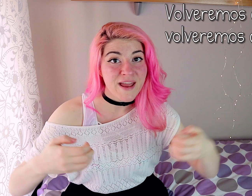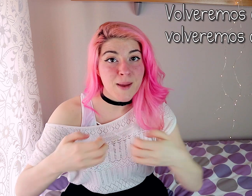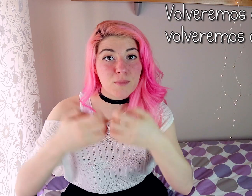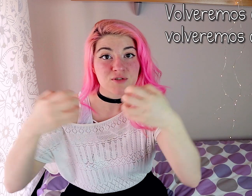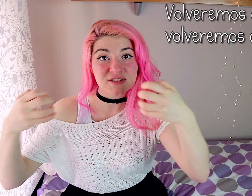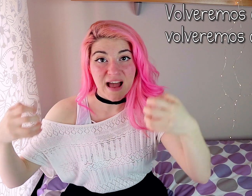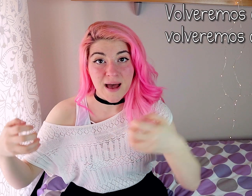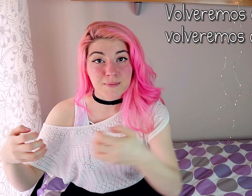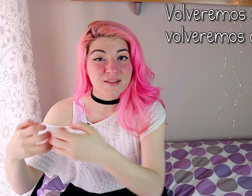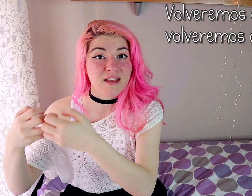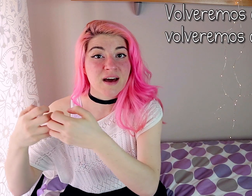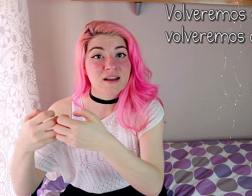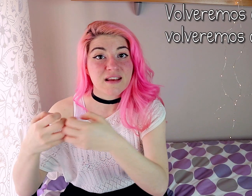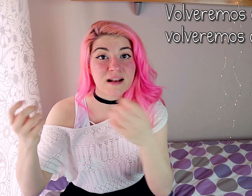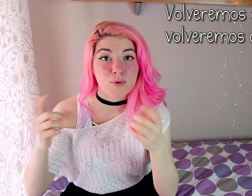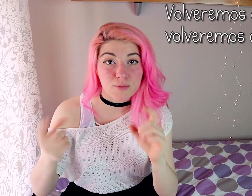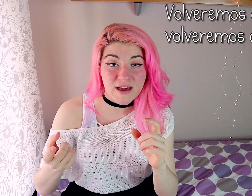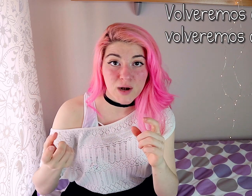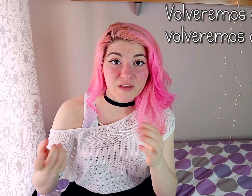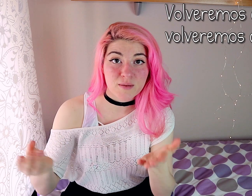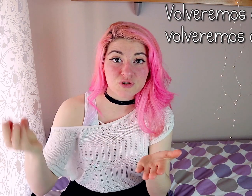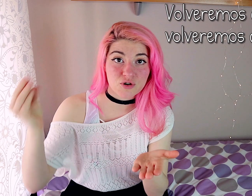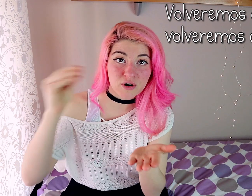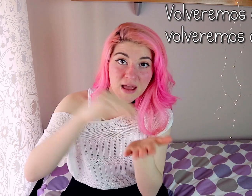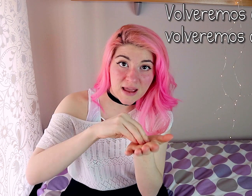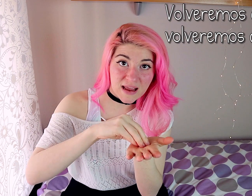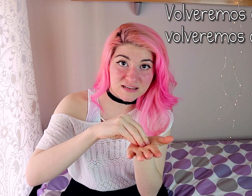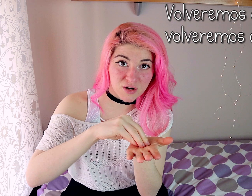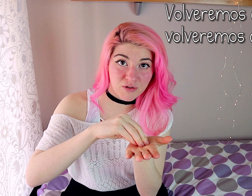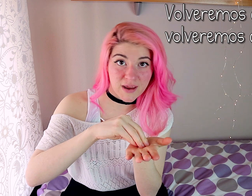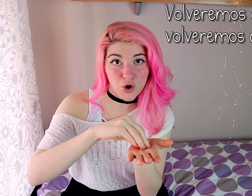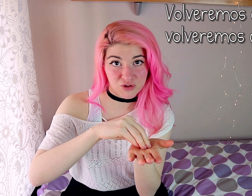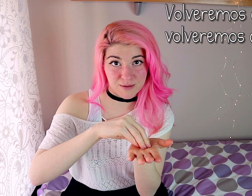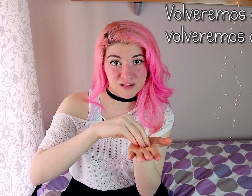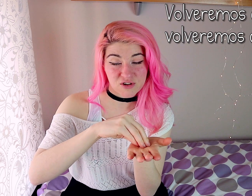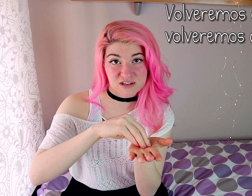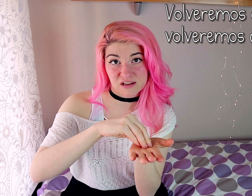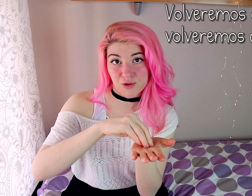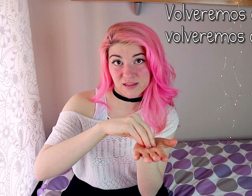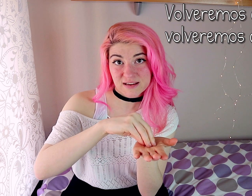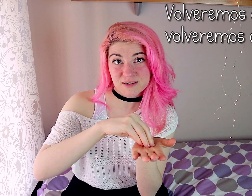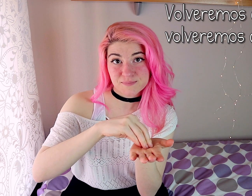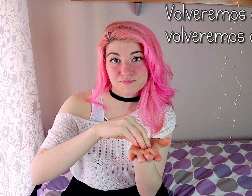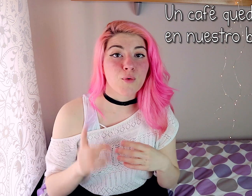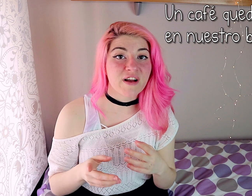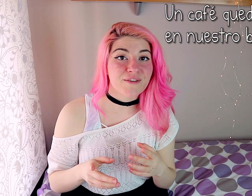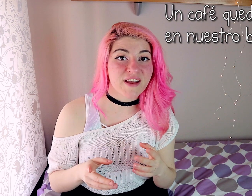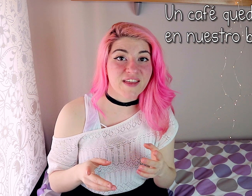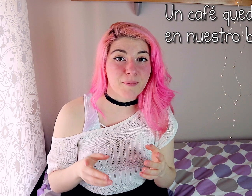Volveremos a brindar. Y el volver lo hacemos con el signo de otra vez, que os enseñado antes. Un café queda